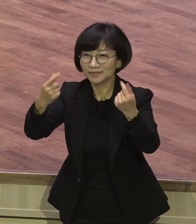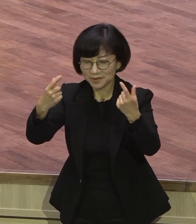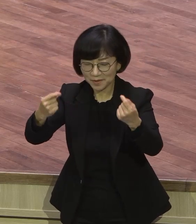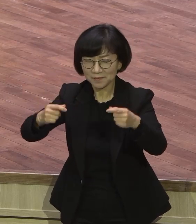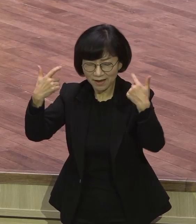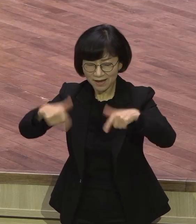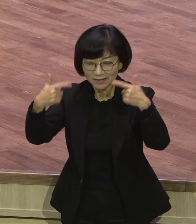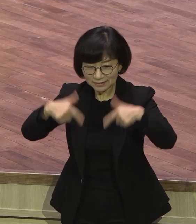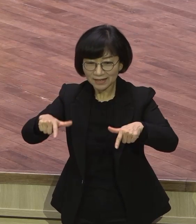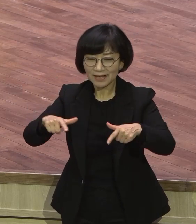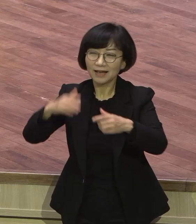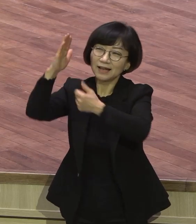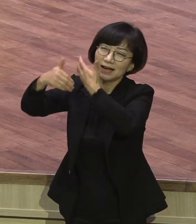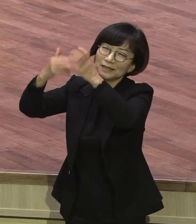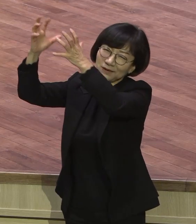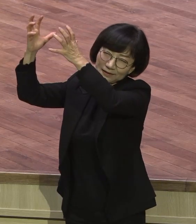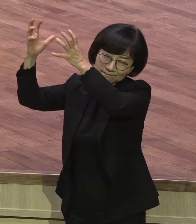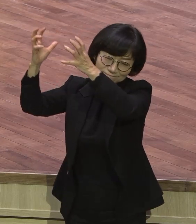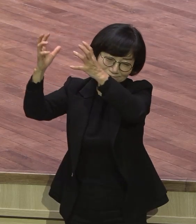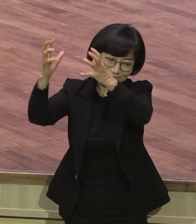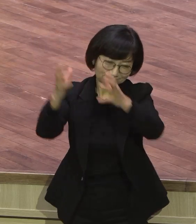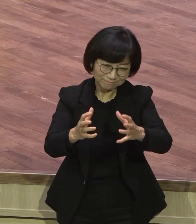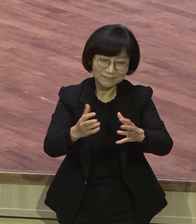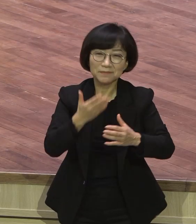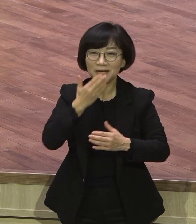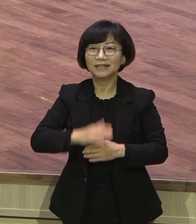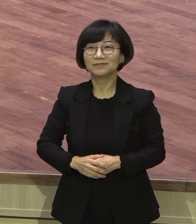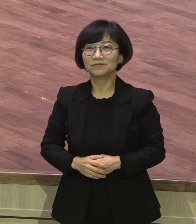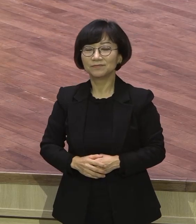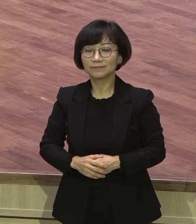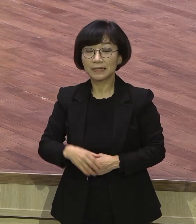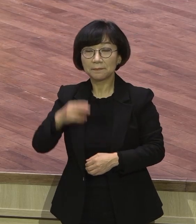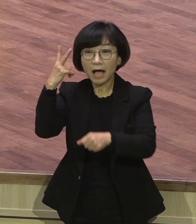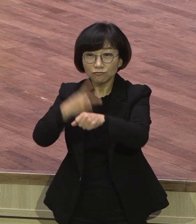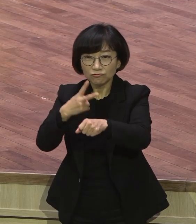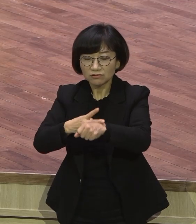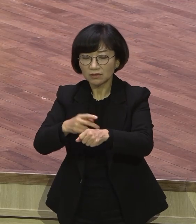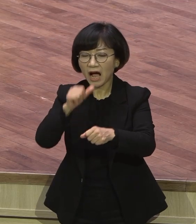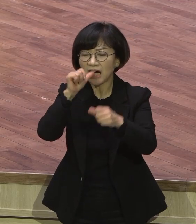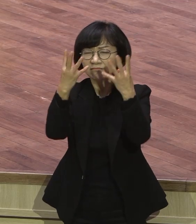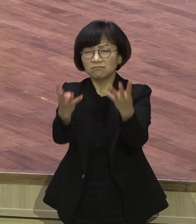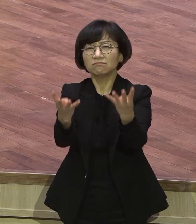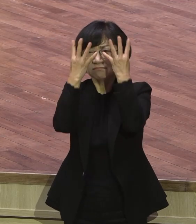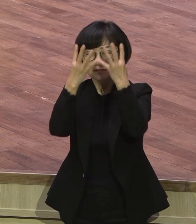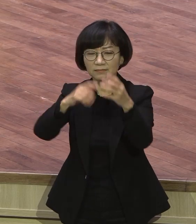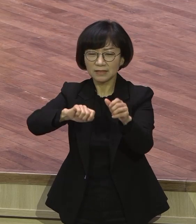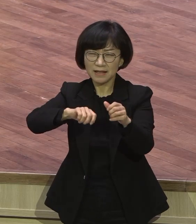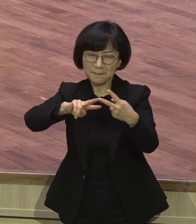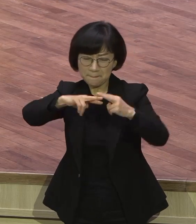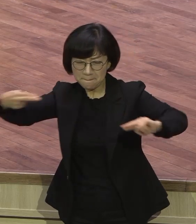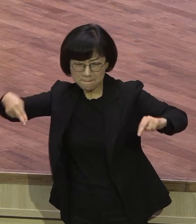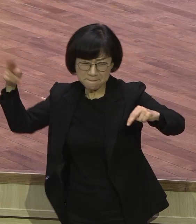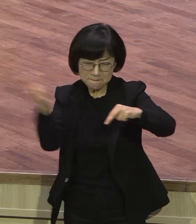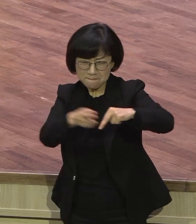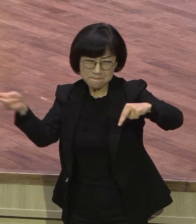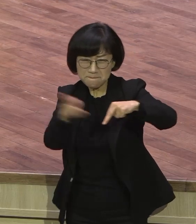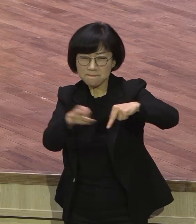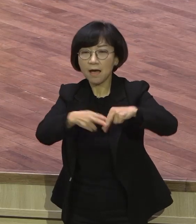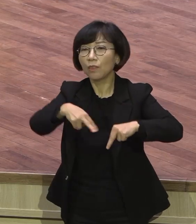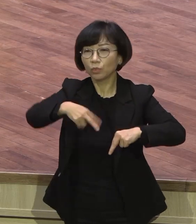바울은 감옥에 가도, 최째에게 맞아도, 핍박을 봐도 속지 않았습니다. 하나님이 살아계신다고 내가